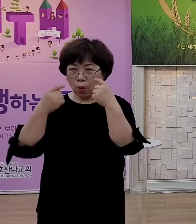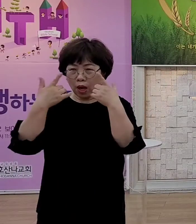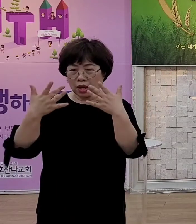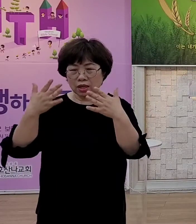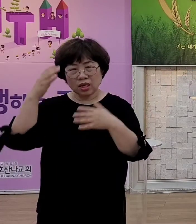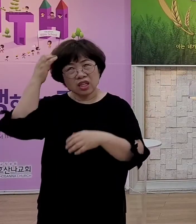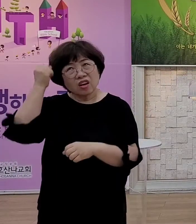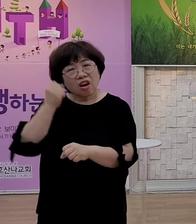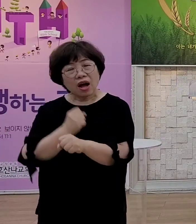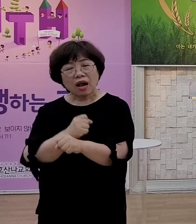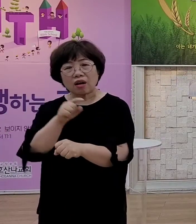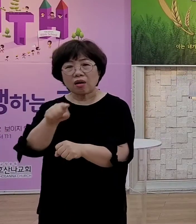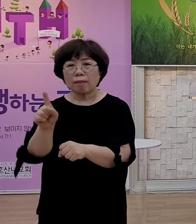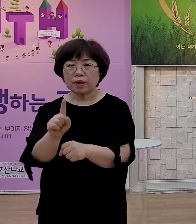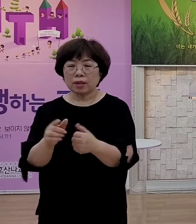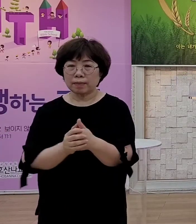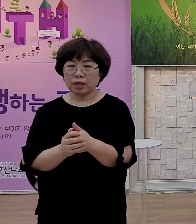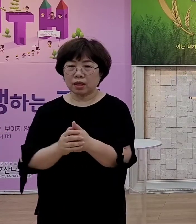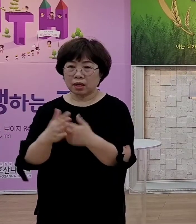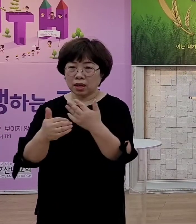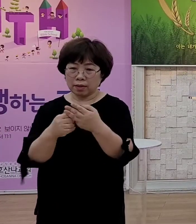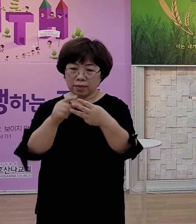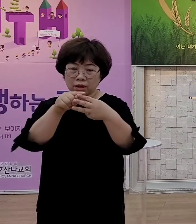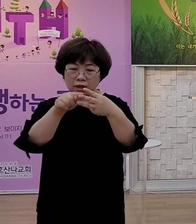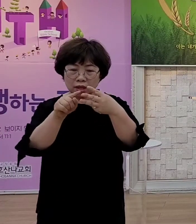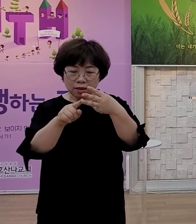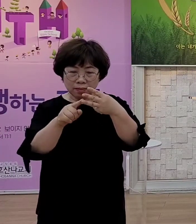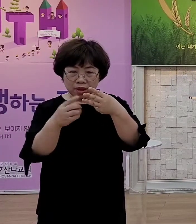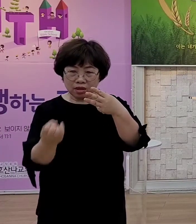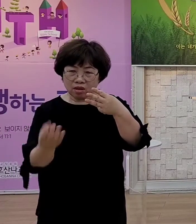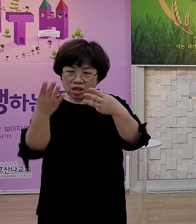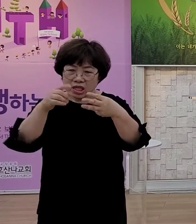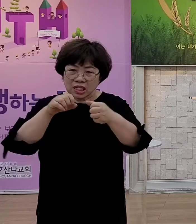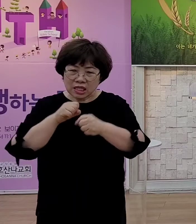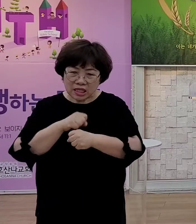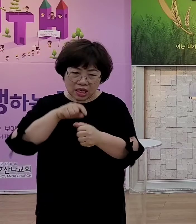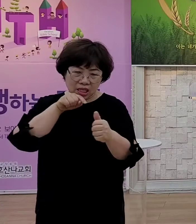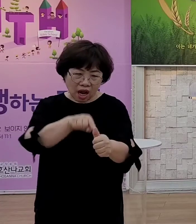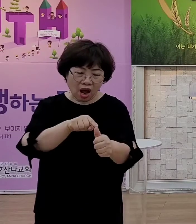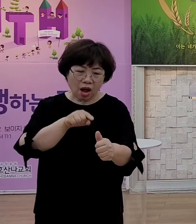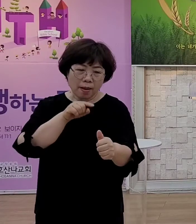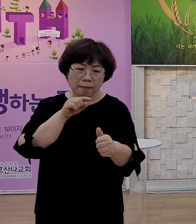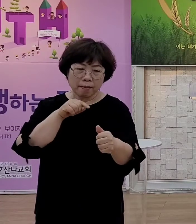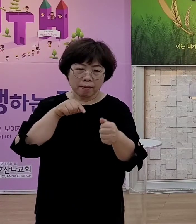하나님께서 이 3대 절기를 왜 지키라고 명령하셨는가? 그 본질을 잊어서는 안 됩니다.